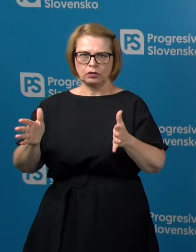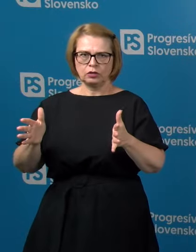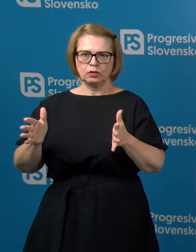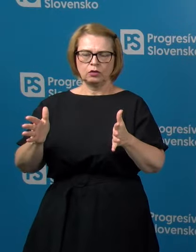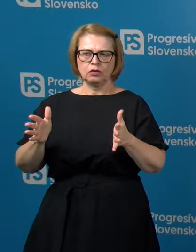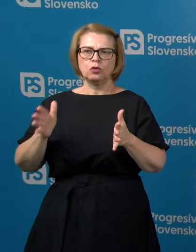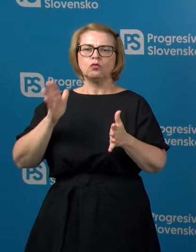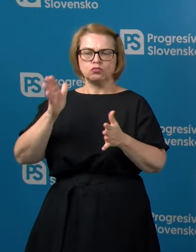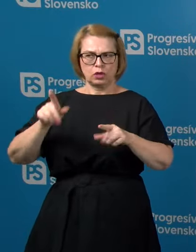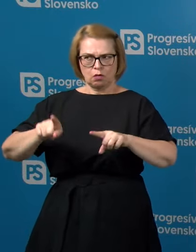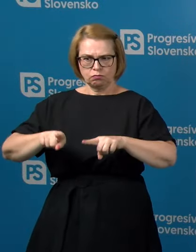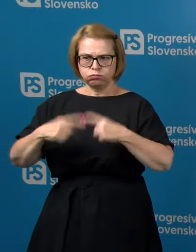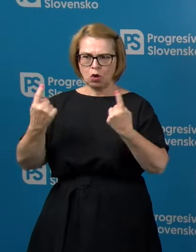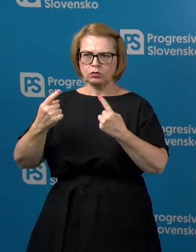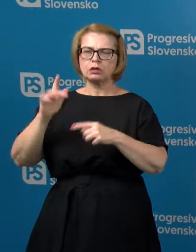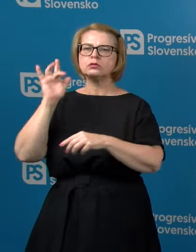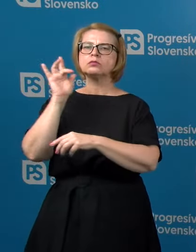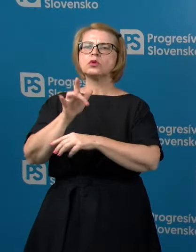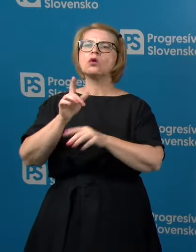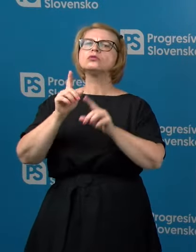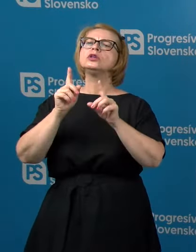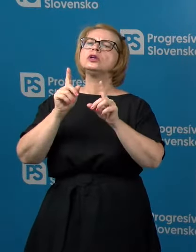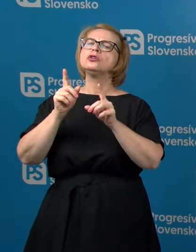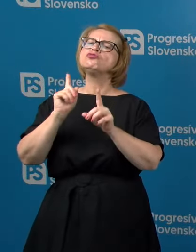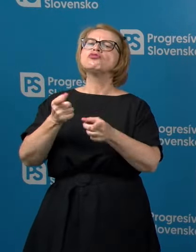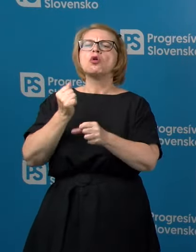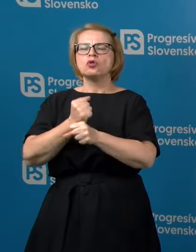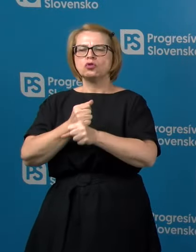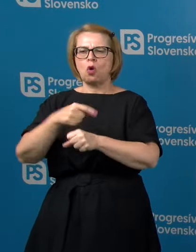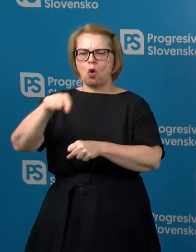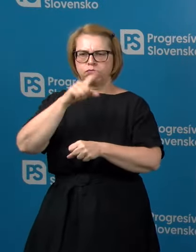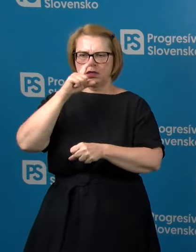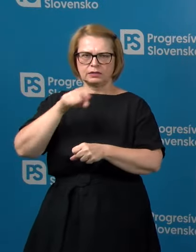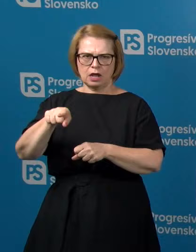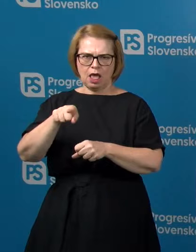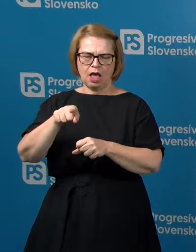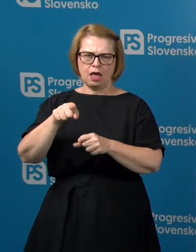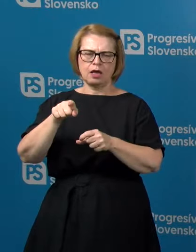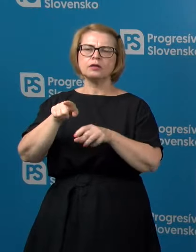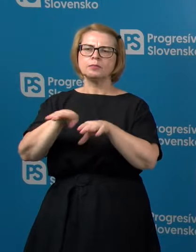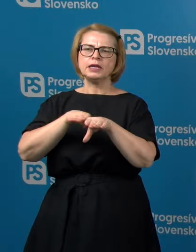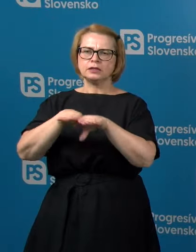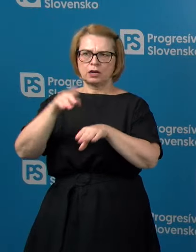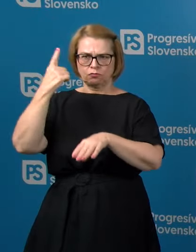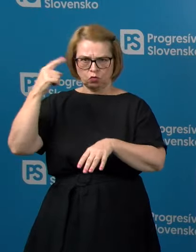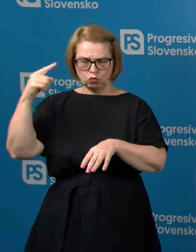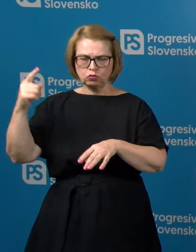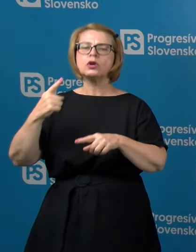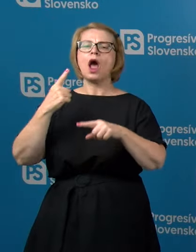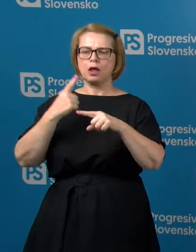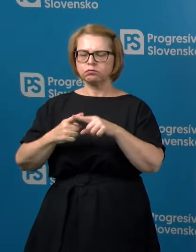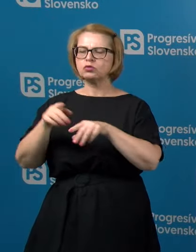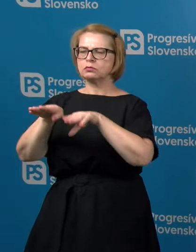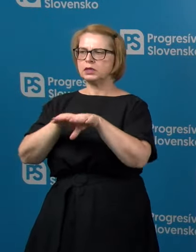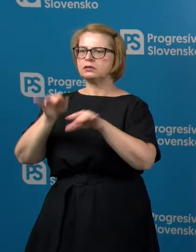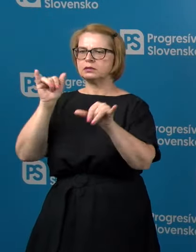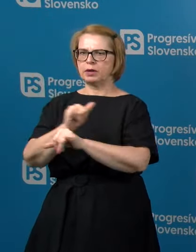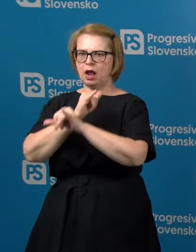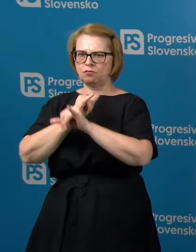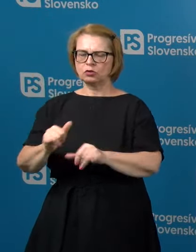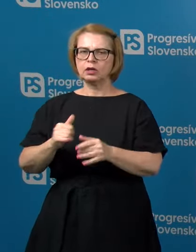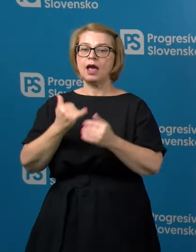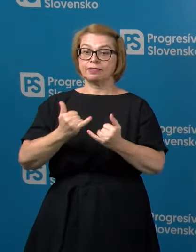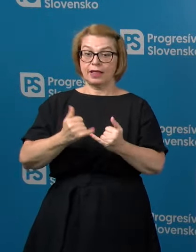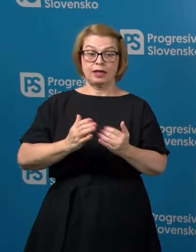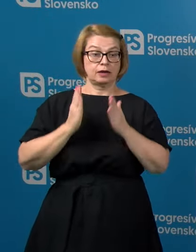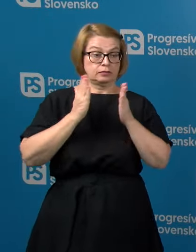nielen protestom proti tomu, čo sa deje v oblasti kultúry, ale aj proti tomu, čo sa deje v oblasti spravodlivosti. A tým sa dostávam k ministrovi